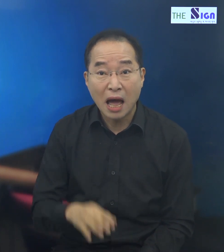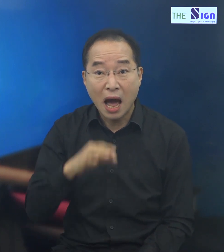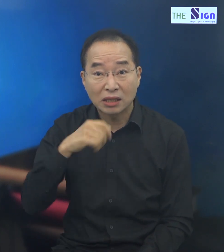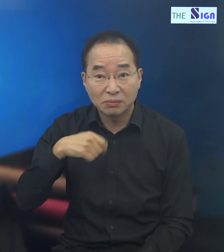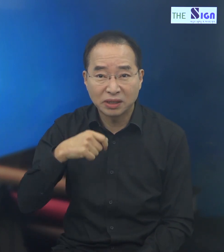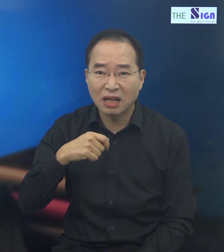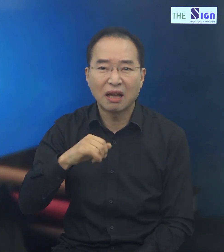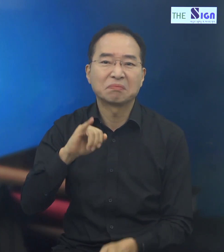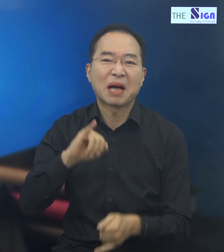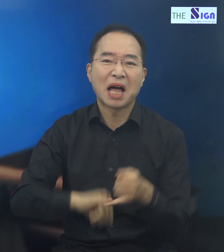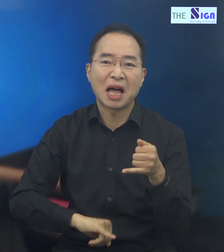아침